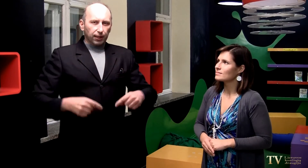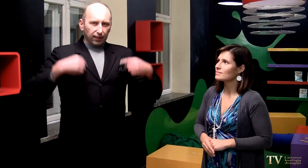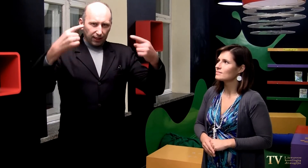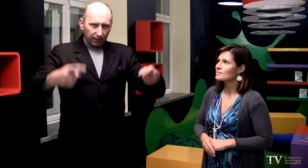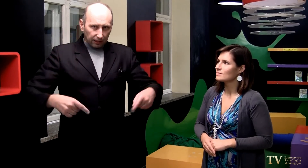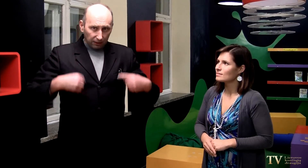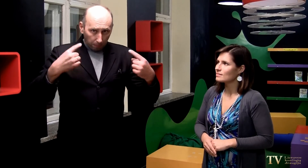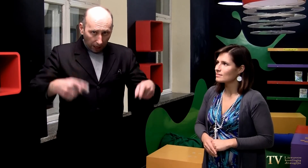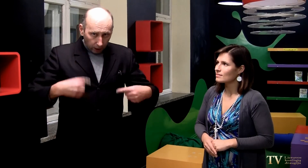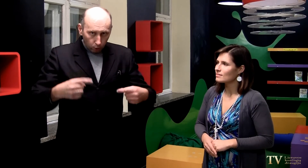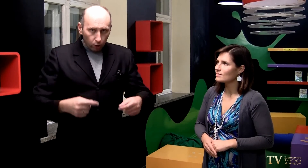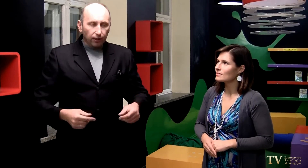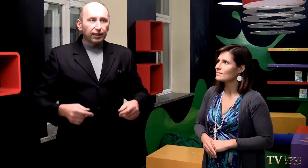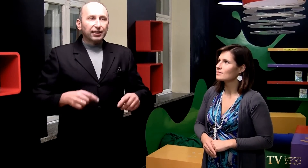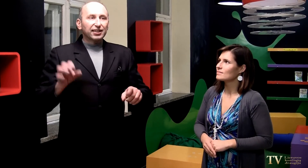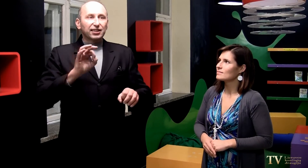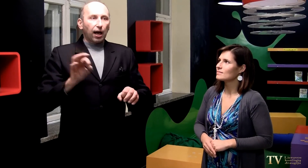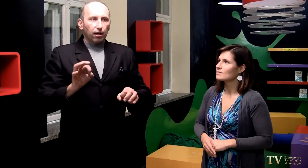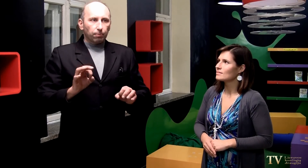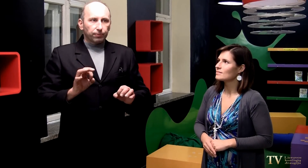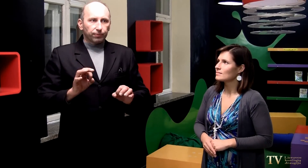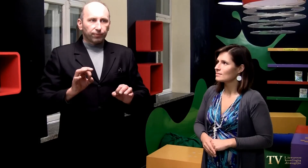nusipirktis padangų staklam.